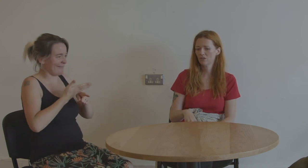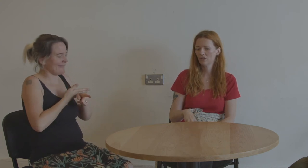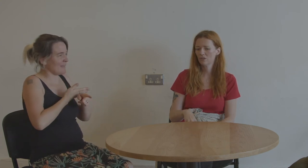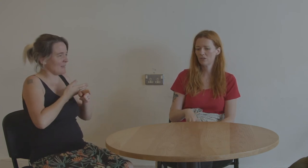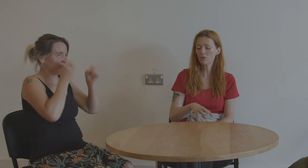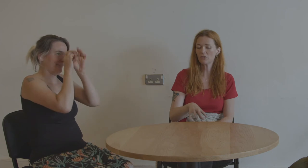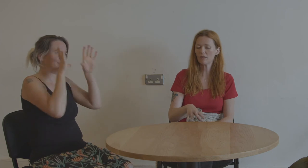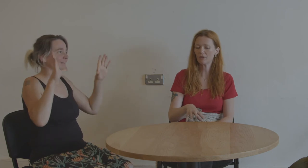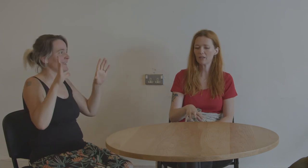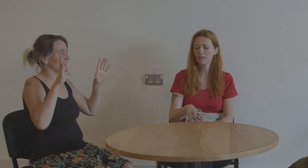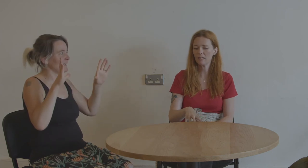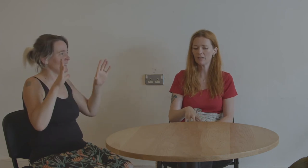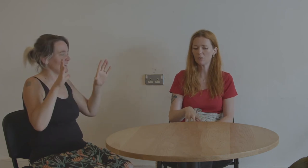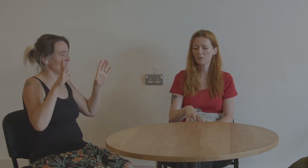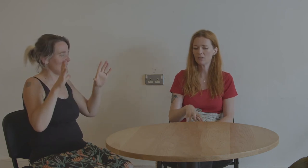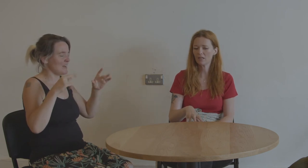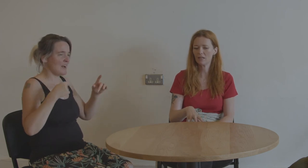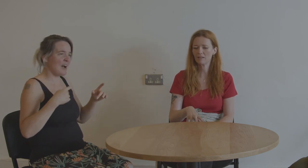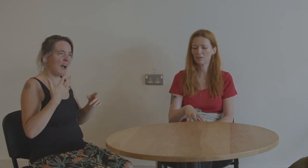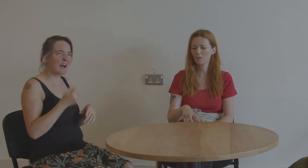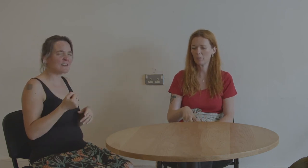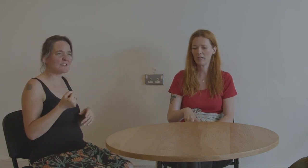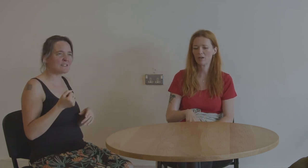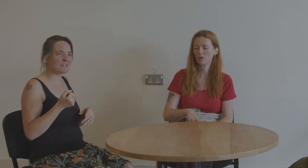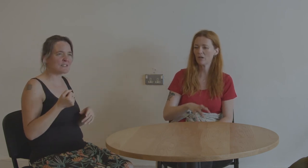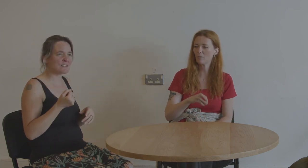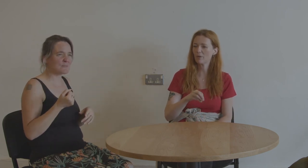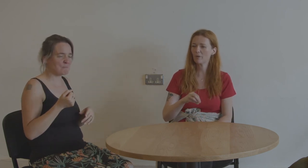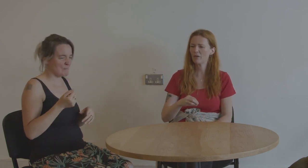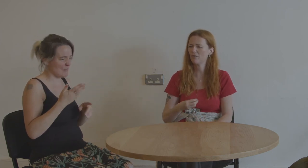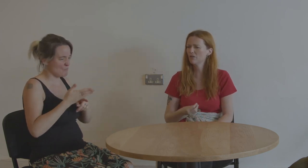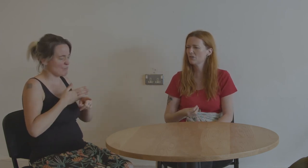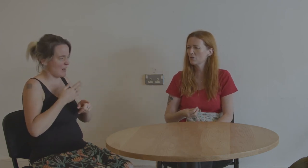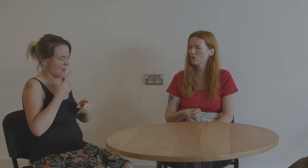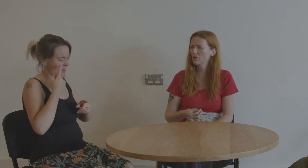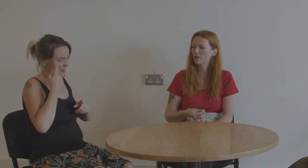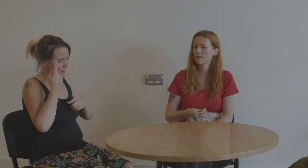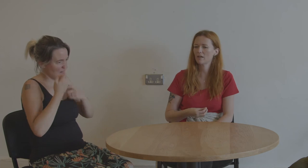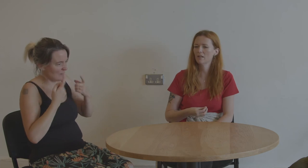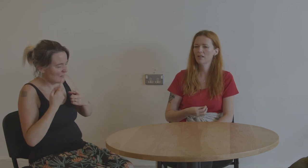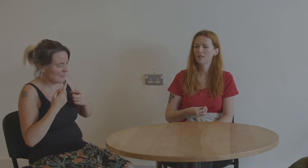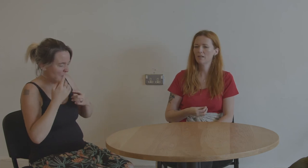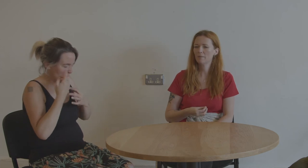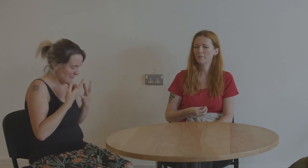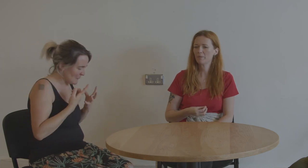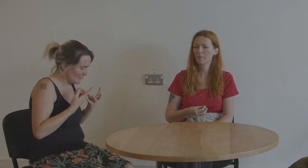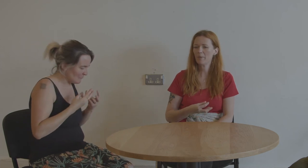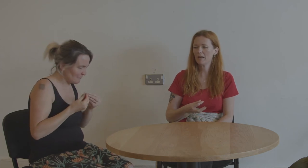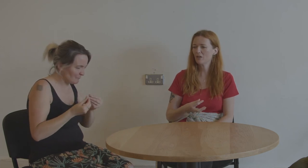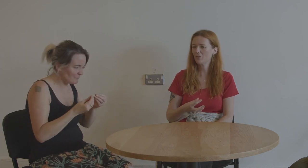achos rywsid o'r gynnau ryw syniad yn dod yma o greu rhywbeth am nerfusrwydd, a dwi'n bach o